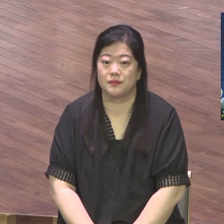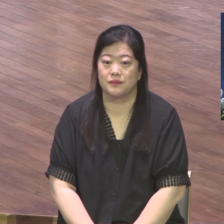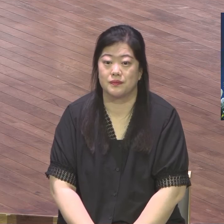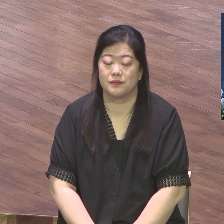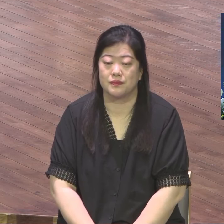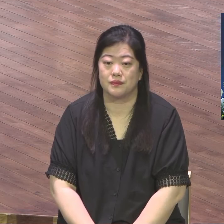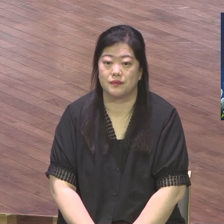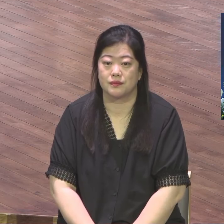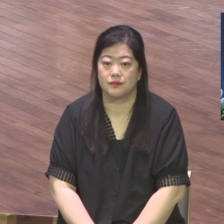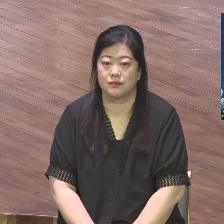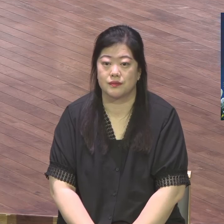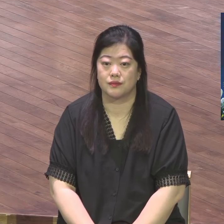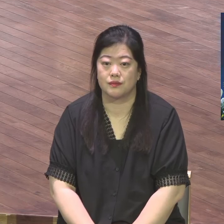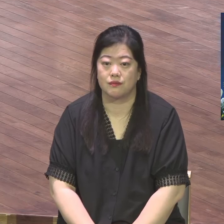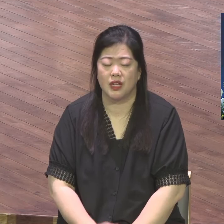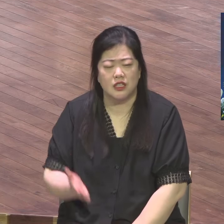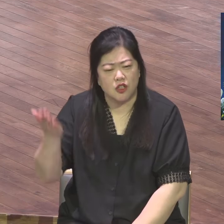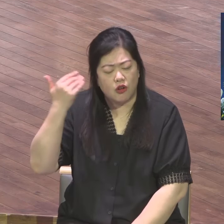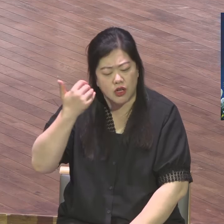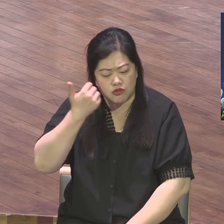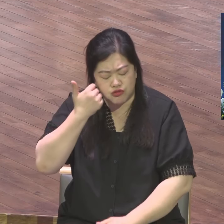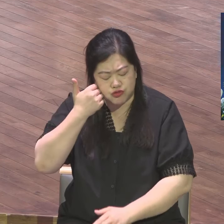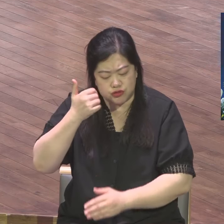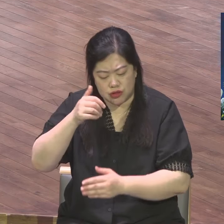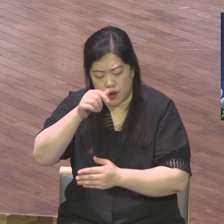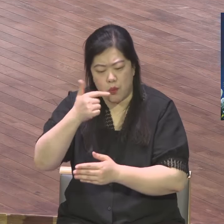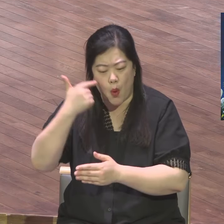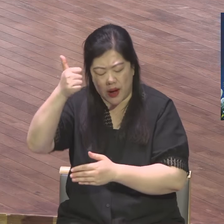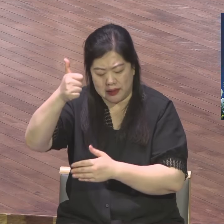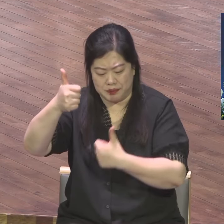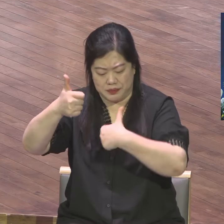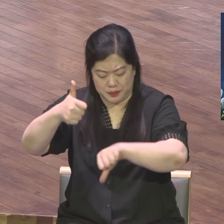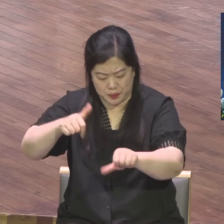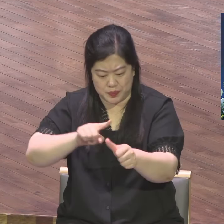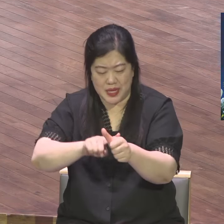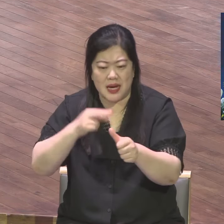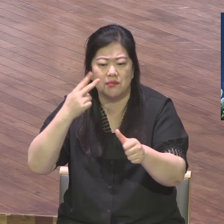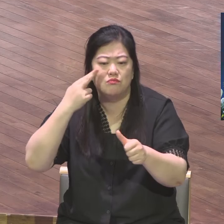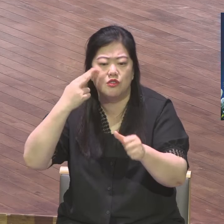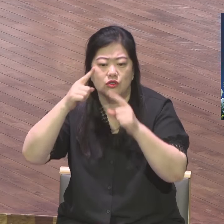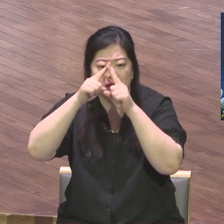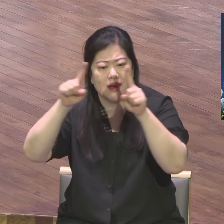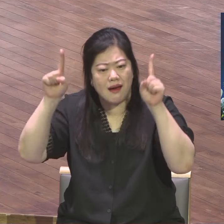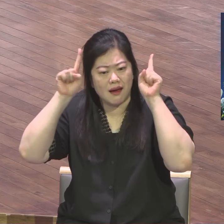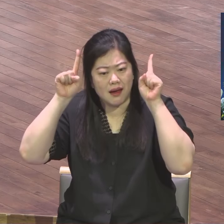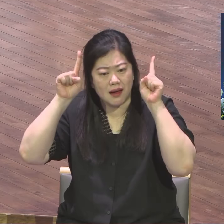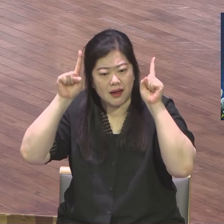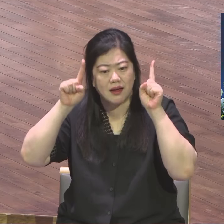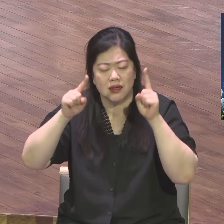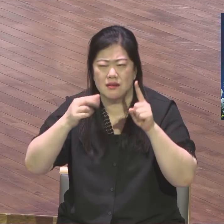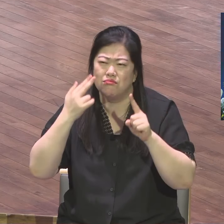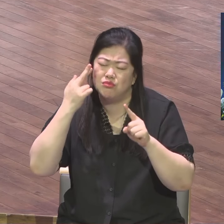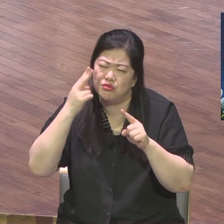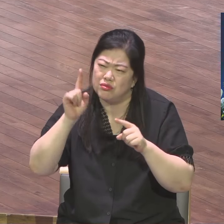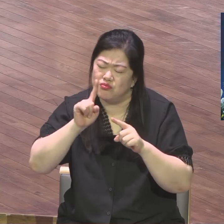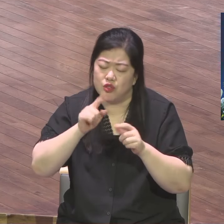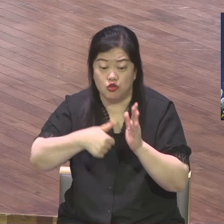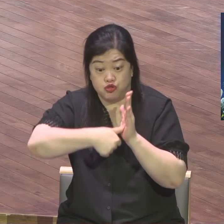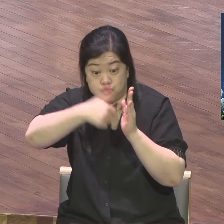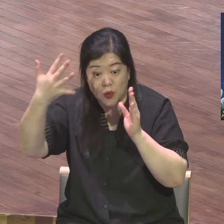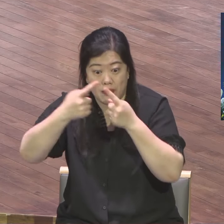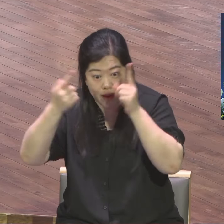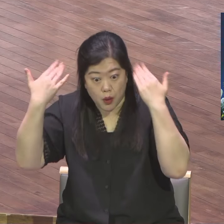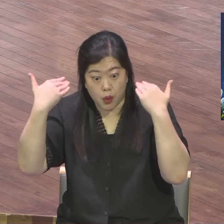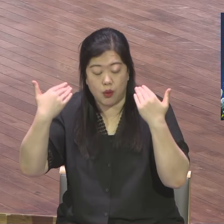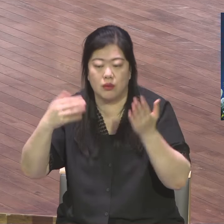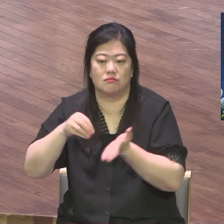아이브리그라면 미국 다섯 대학 안에 들어간 아이브리그랍니다. 하버드 예일 뭐 펜실보니아